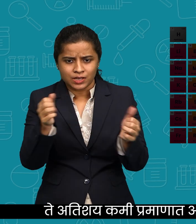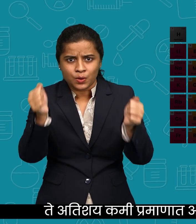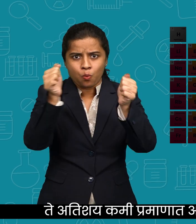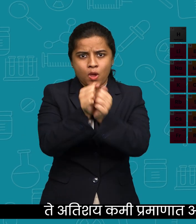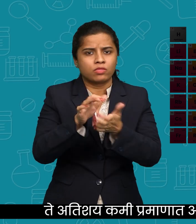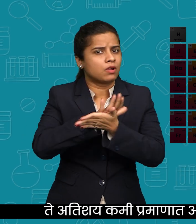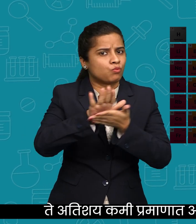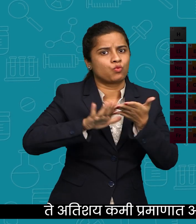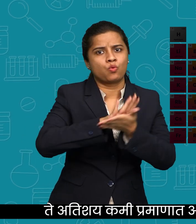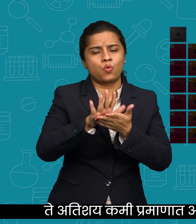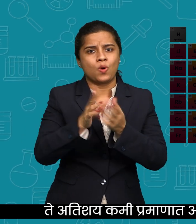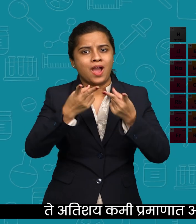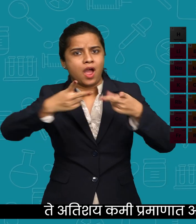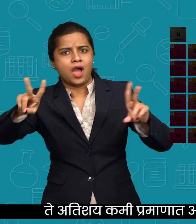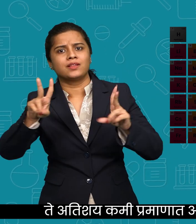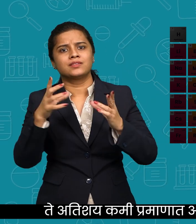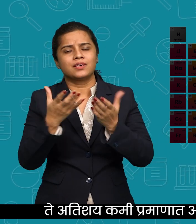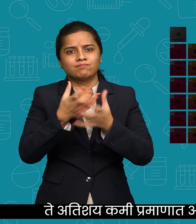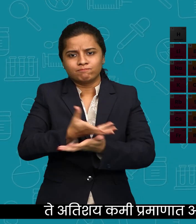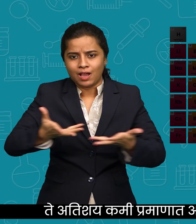दुर्मिळ वायू म्हणतात.